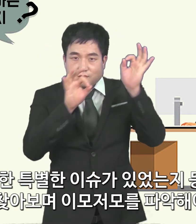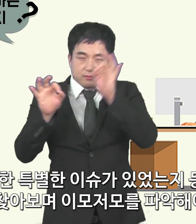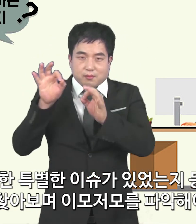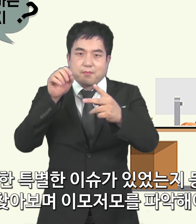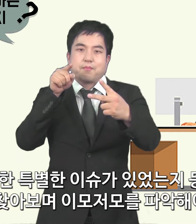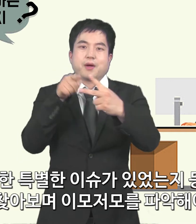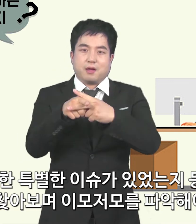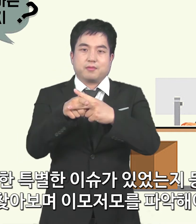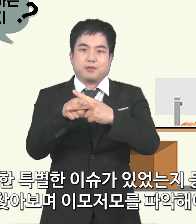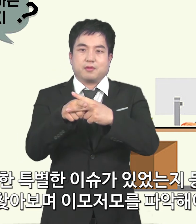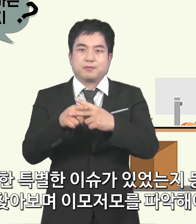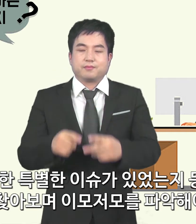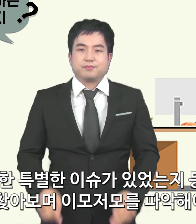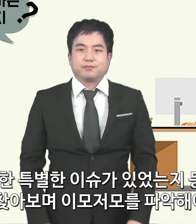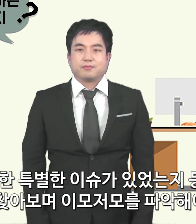찾아보며 이모저모를 파악해야 합니다.